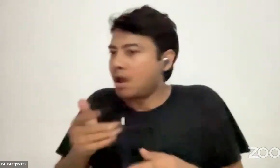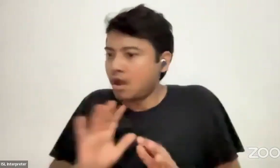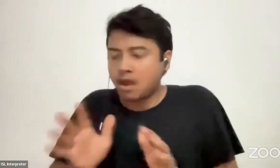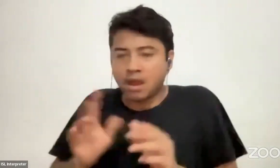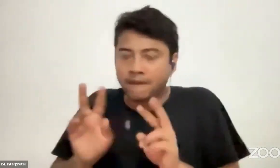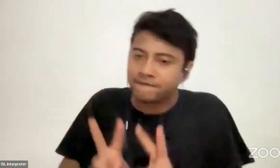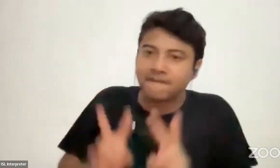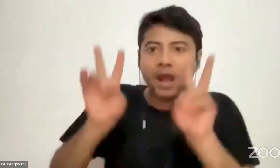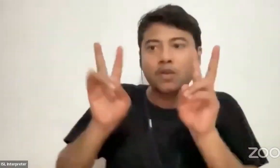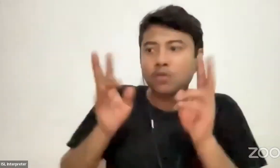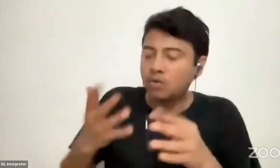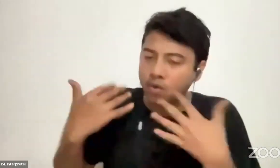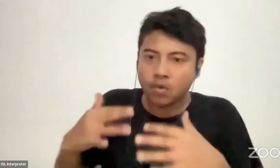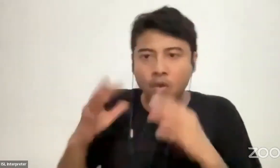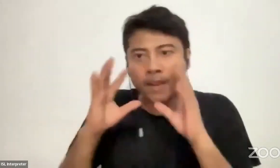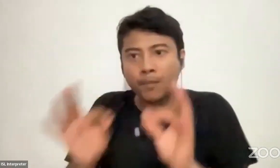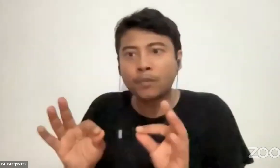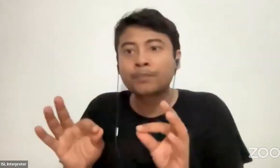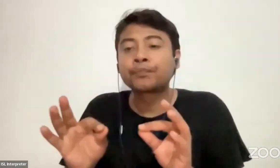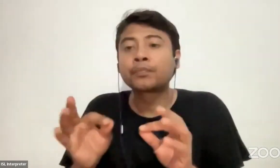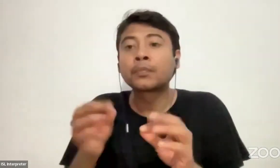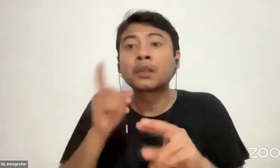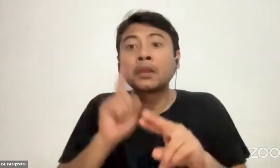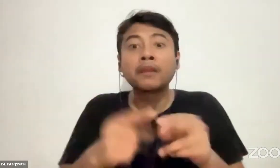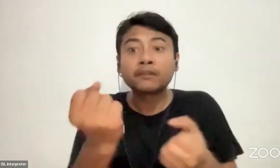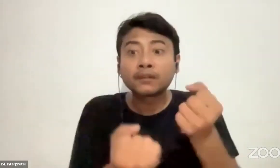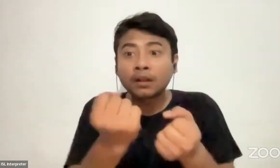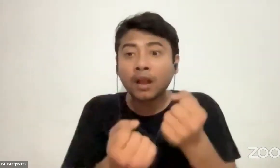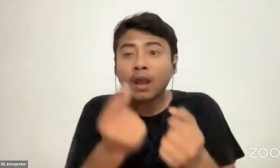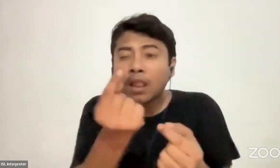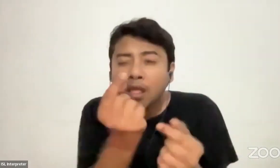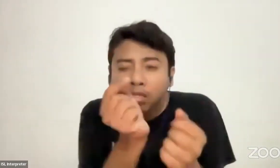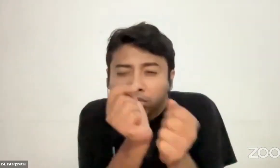अरे क्या हो गया, जैसे कि हमको किसी ने चांटा मार दिया।